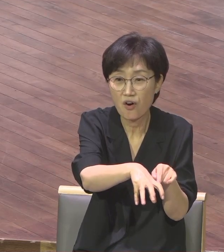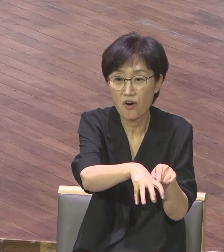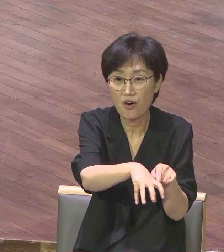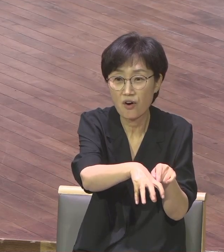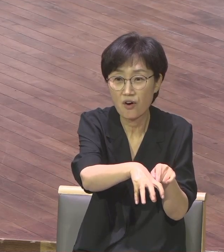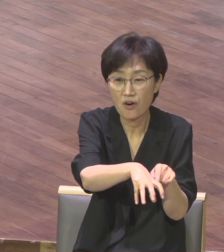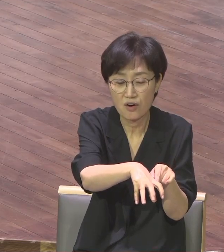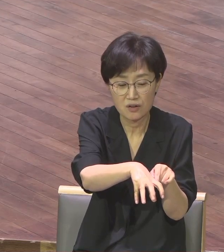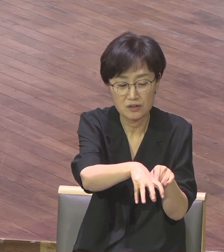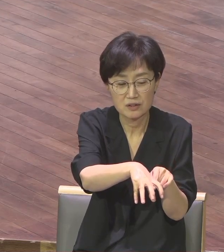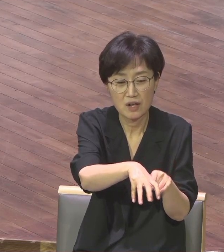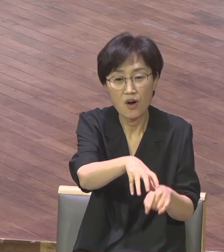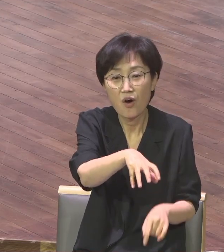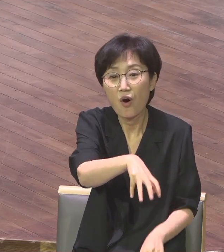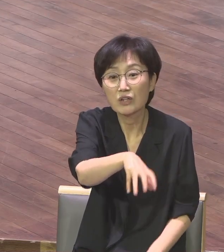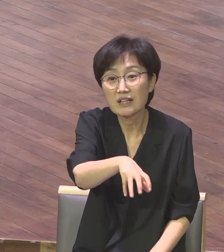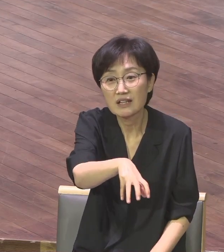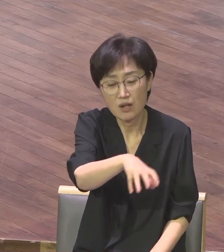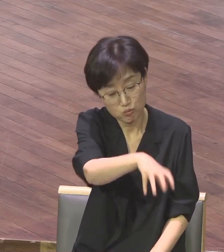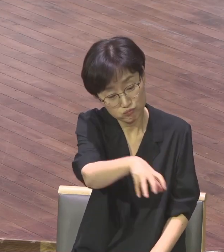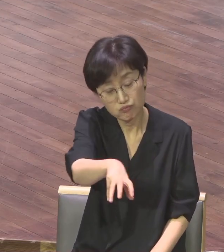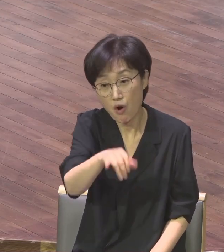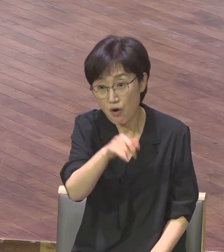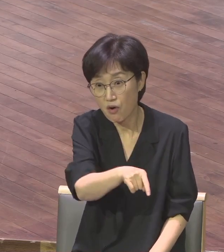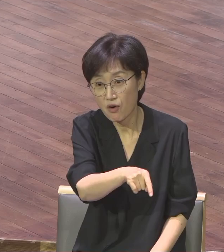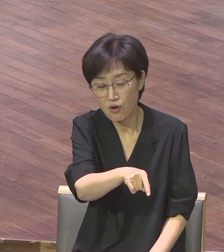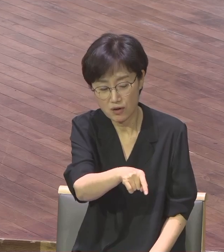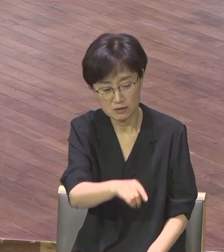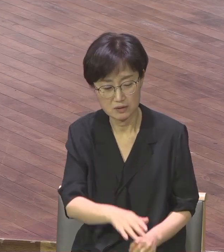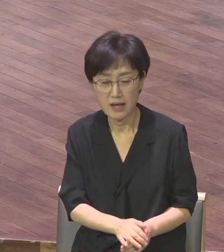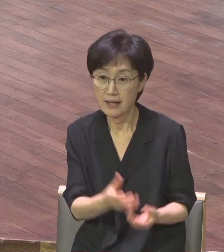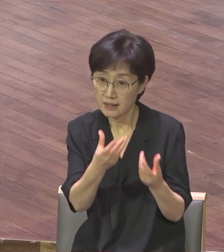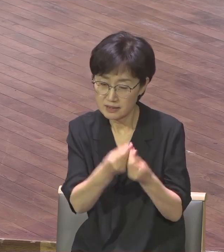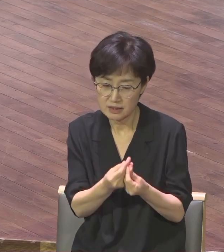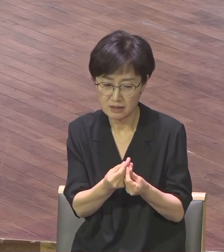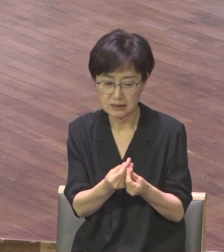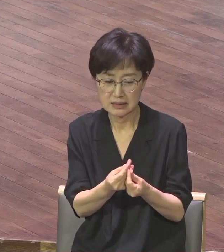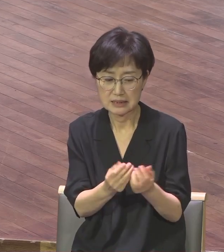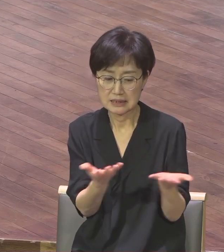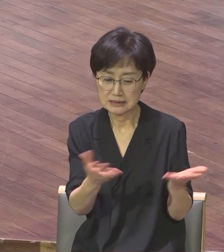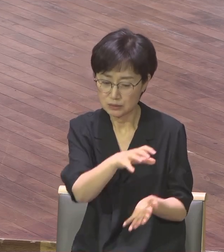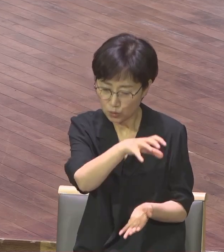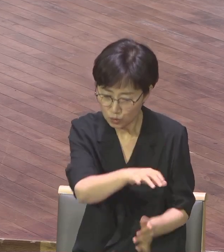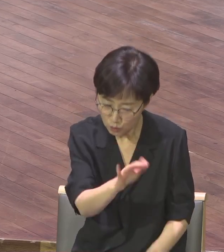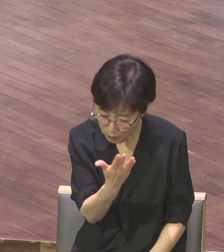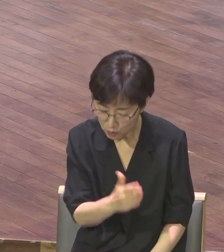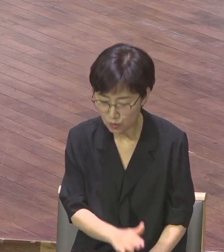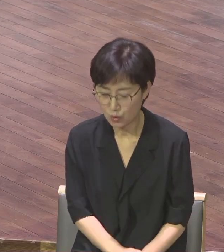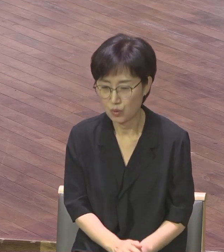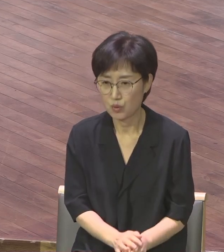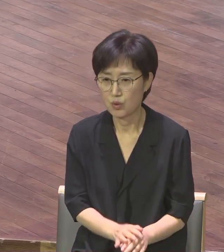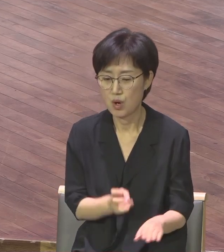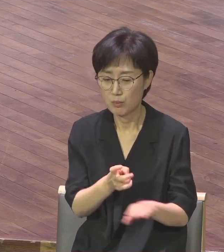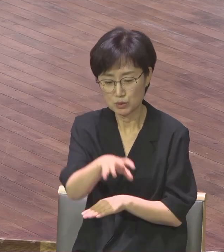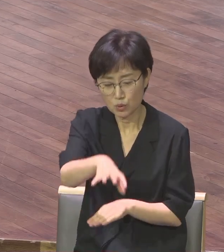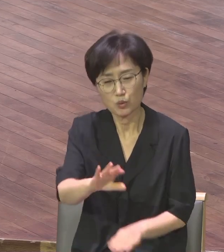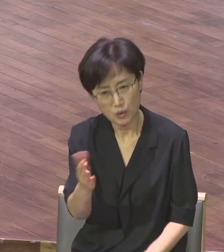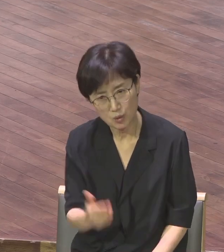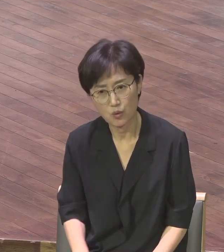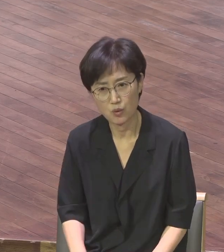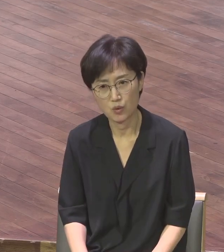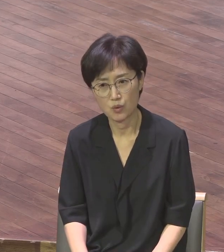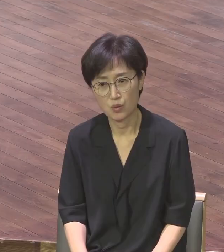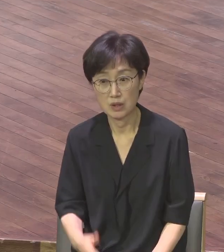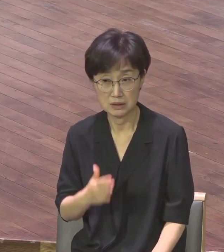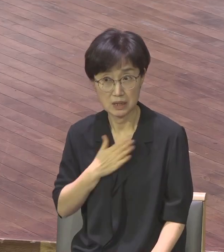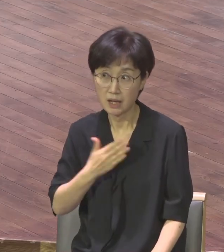그야말로 사람 많이 다니는 현장이었고, 그것이 버스 현장이었고, 그것이 유치장 현장이었어요. 그것이